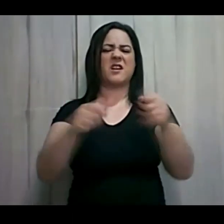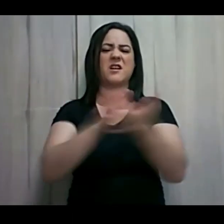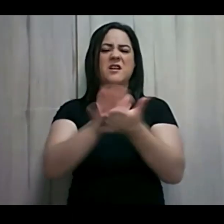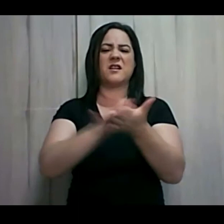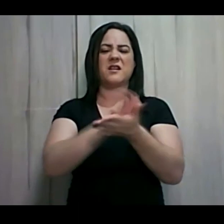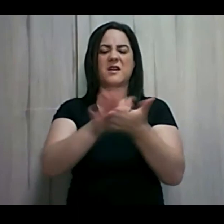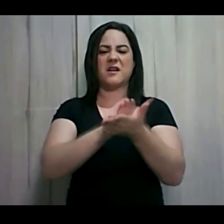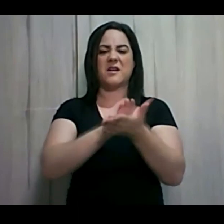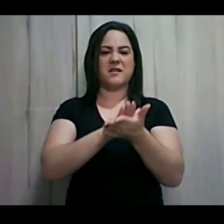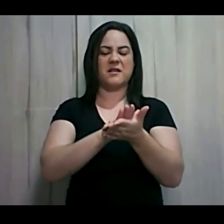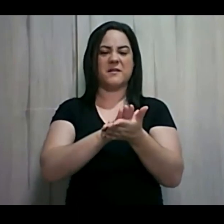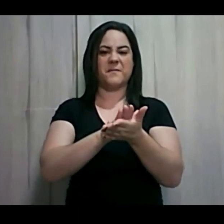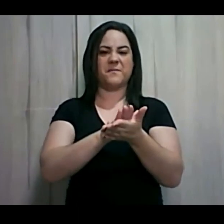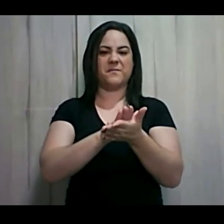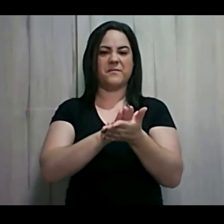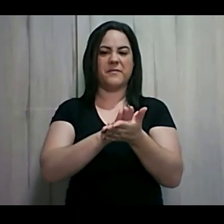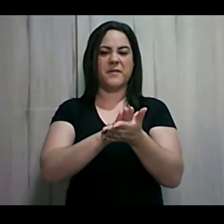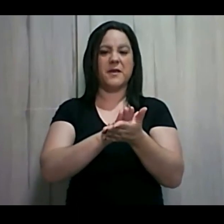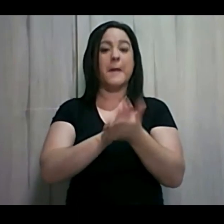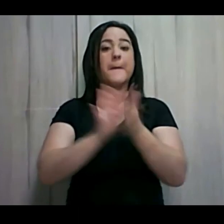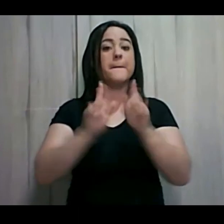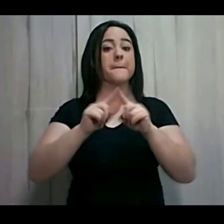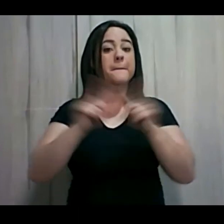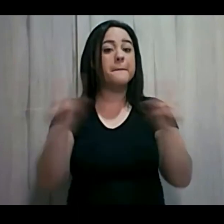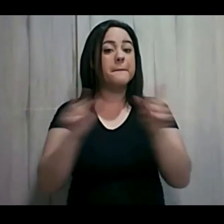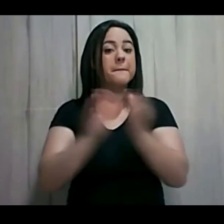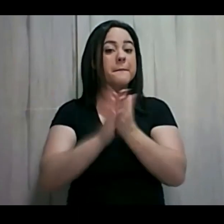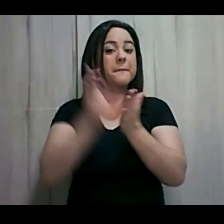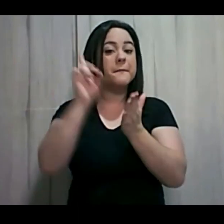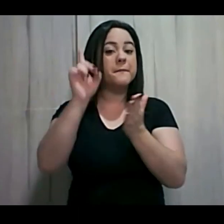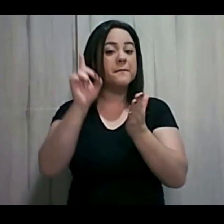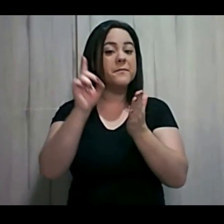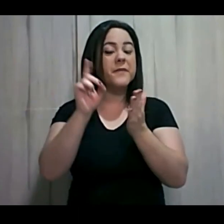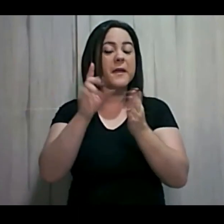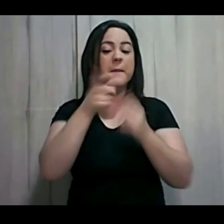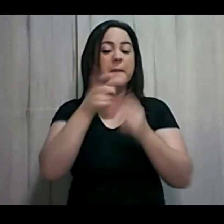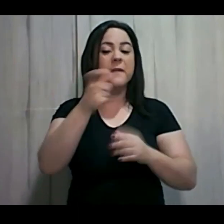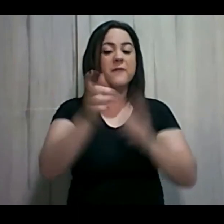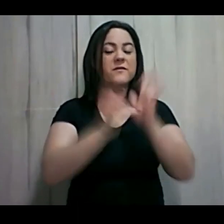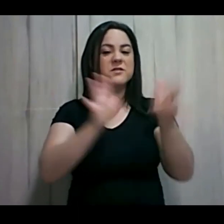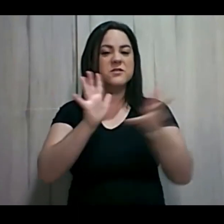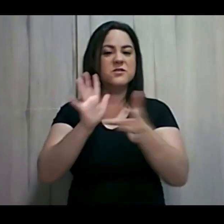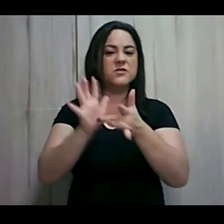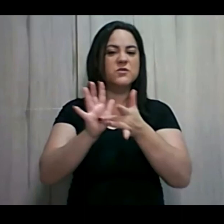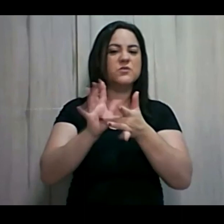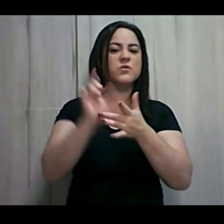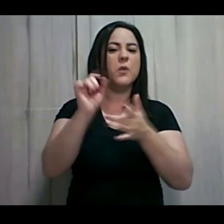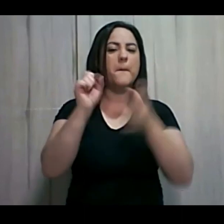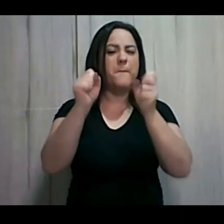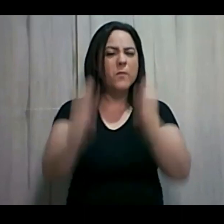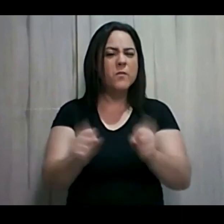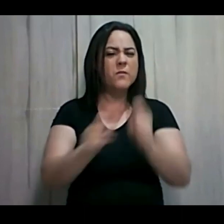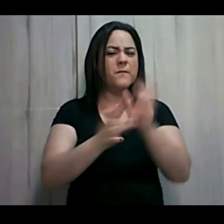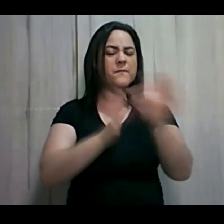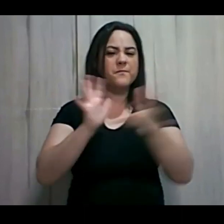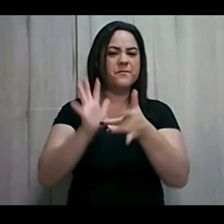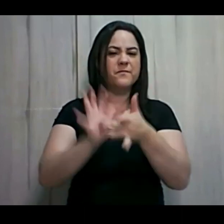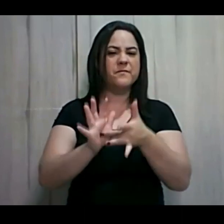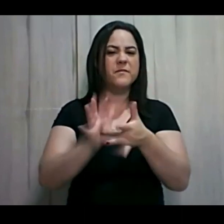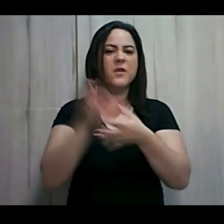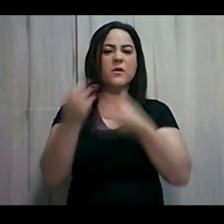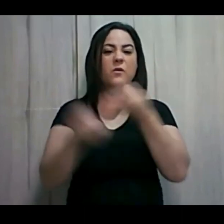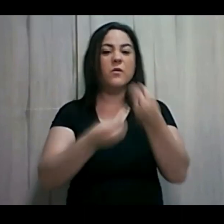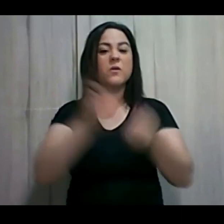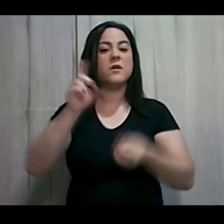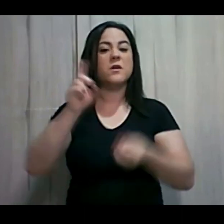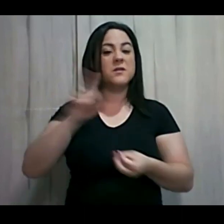pessoas. Mas ao falar de Jesus, da obra de Jesus, do poder de Jesus e como Deus espera que o homem